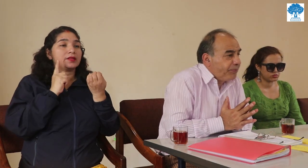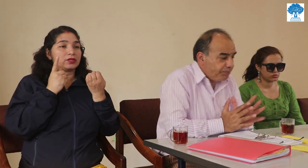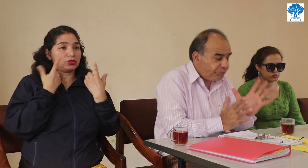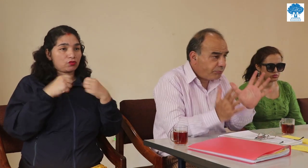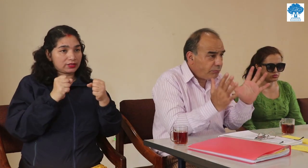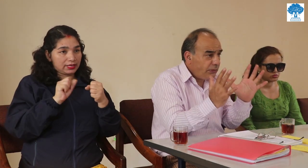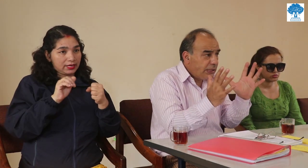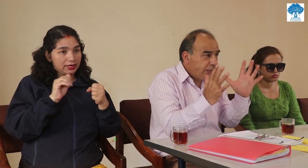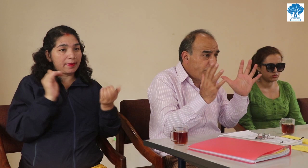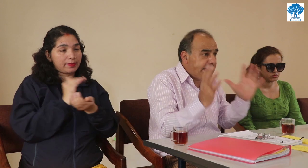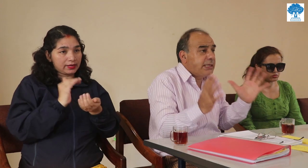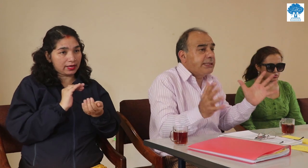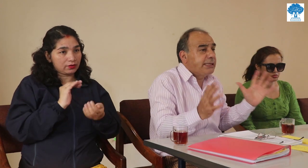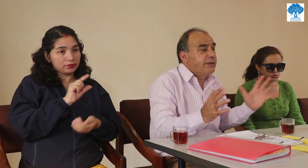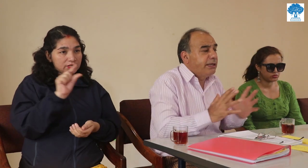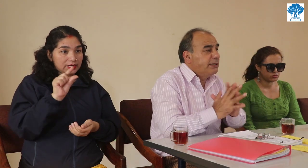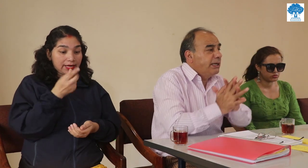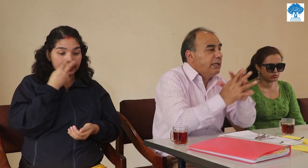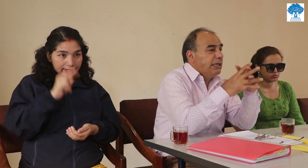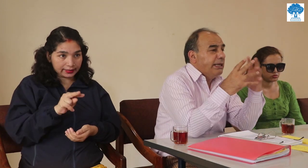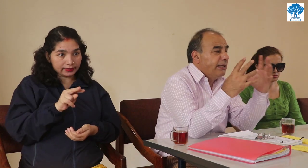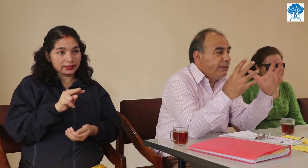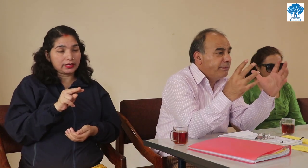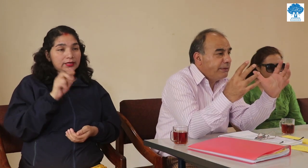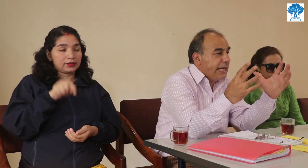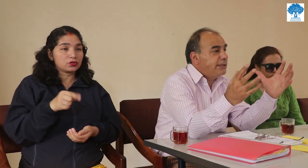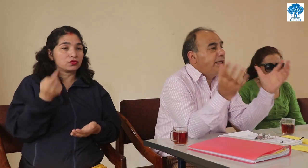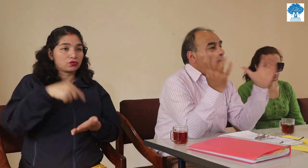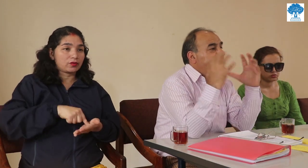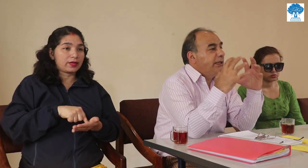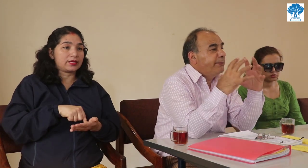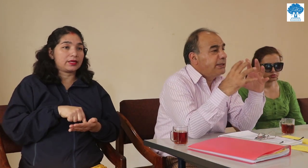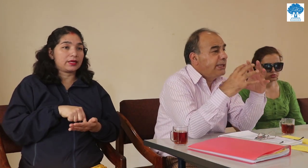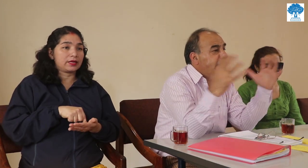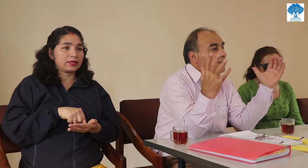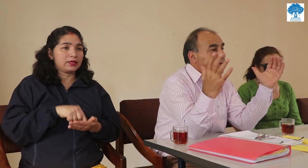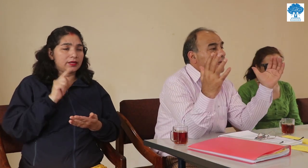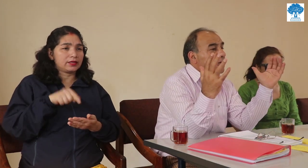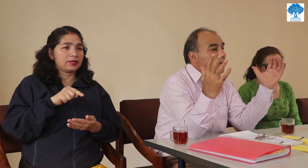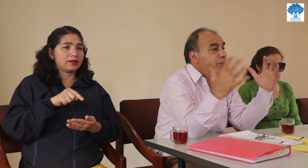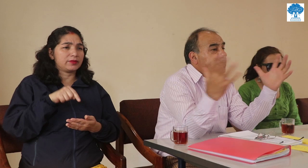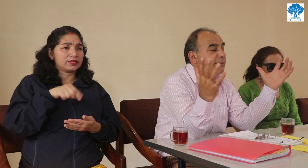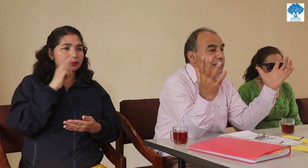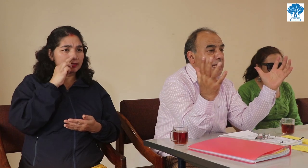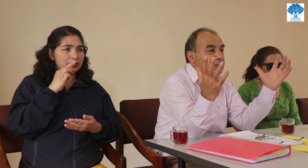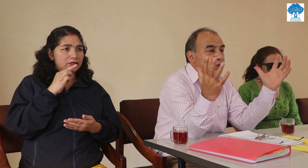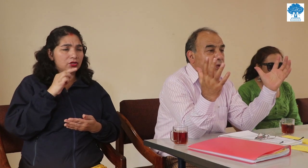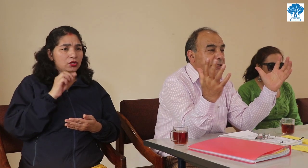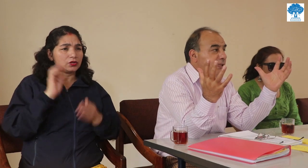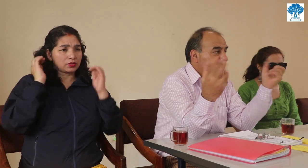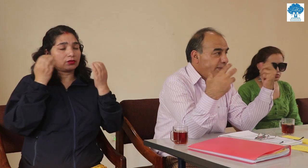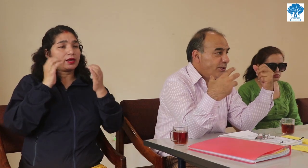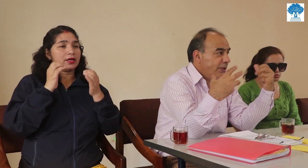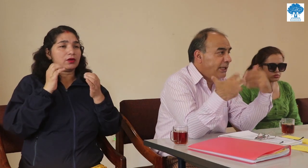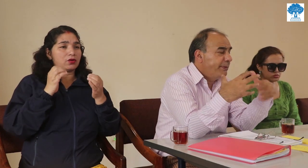चाहिँ त्यसको स्ट्याटस के छ भनेर चाहिँ ल्यान्डसेटले एकदमै सिरिजमा कमिसनै बनाएर चाहिँ यसको